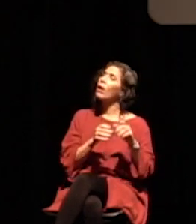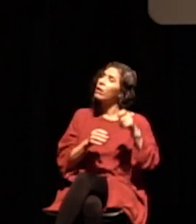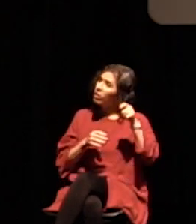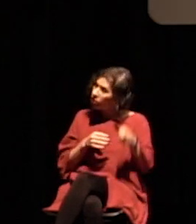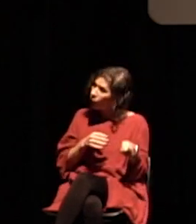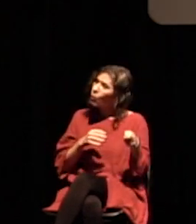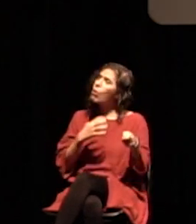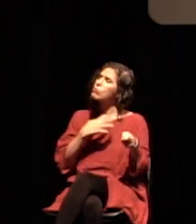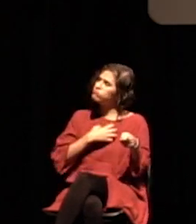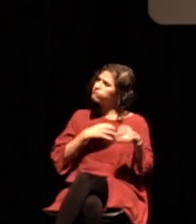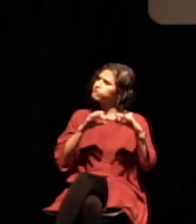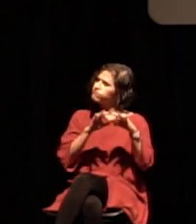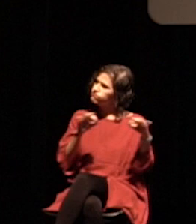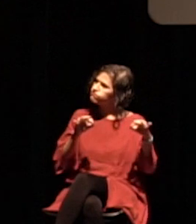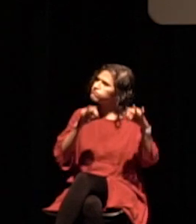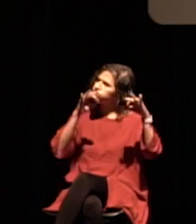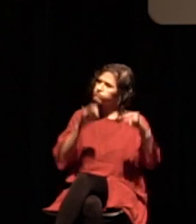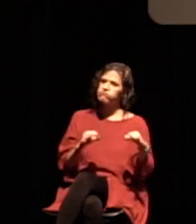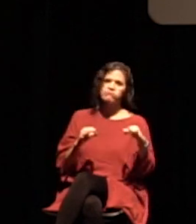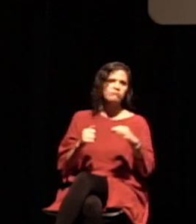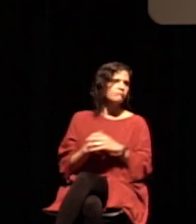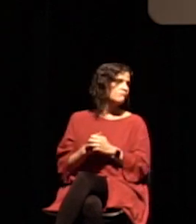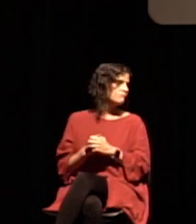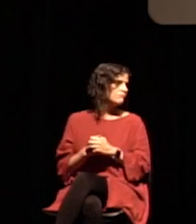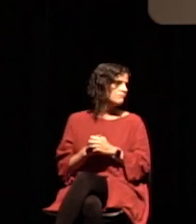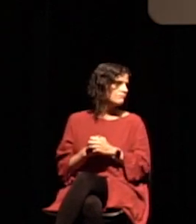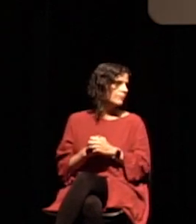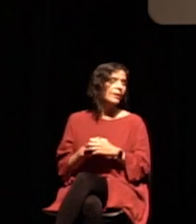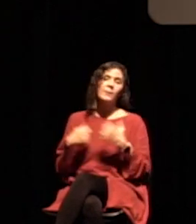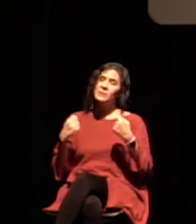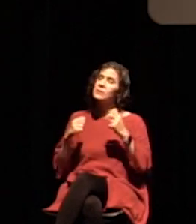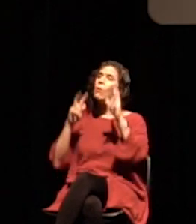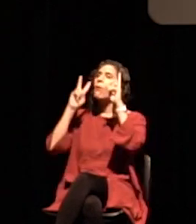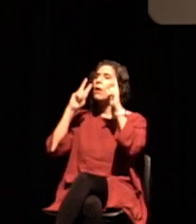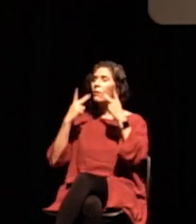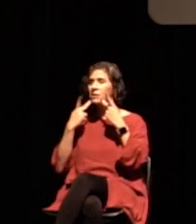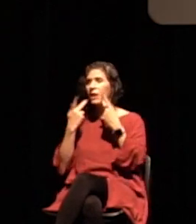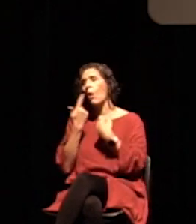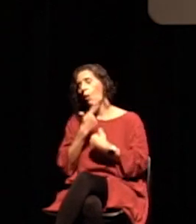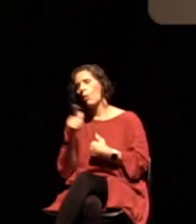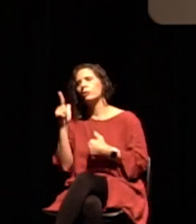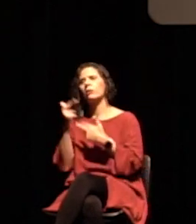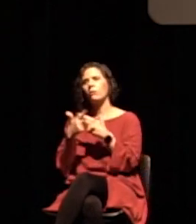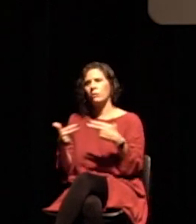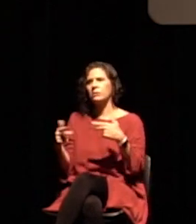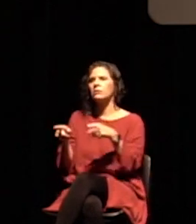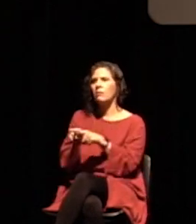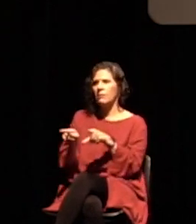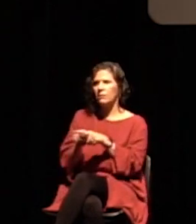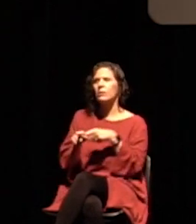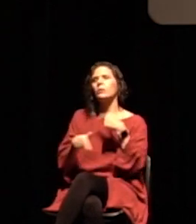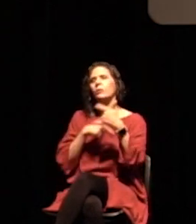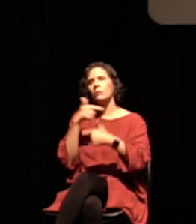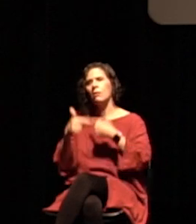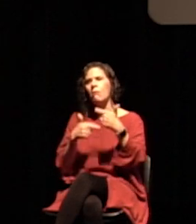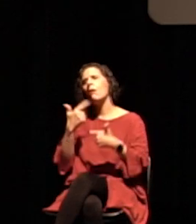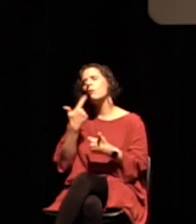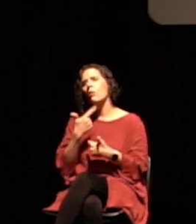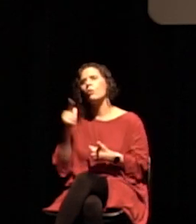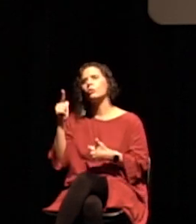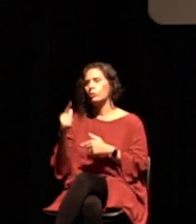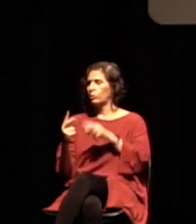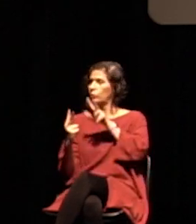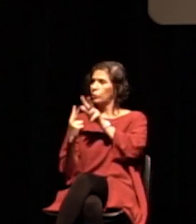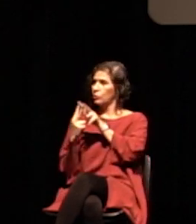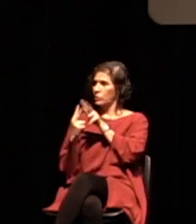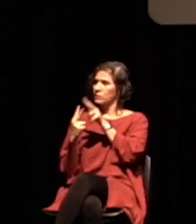formal. Me perdoe, eu preciso fazer um reconhecimento agora do trabalho de